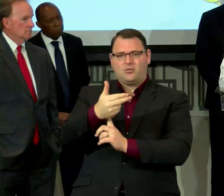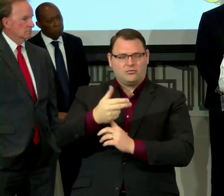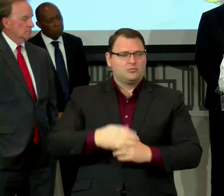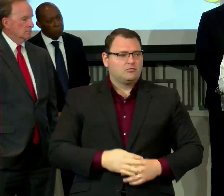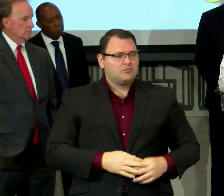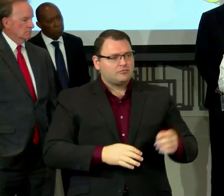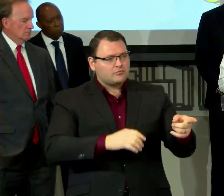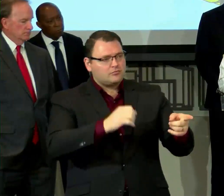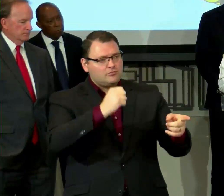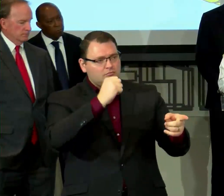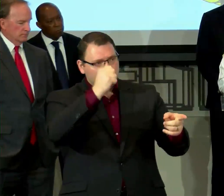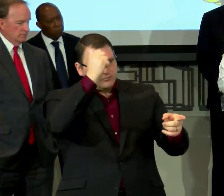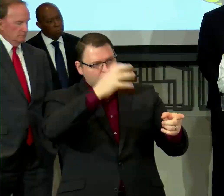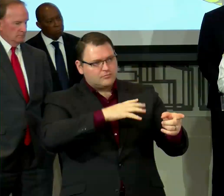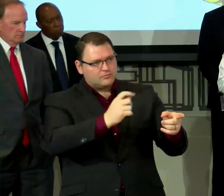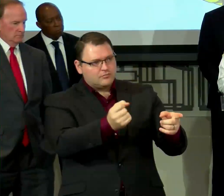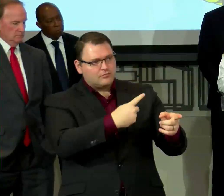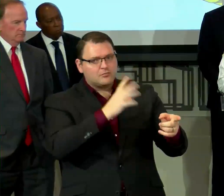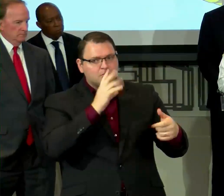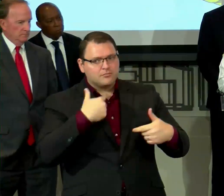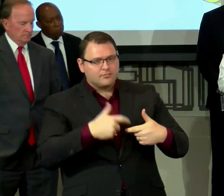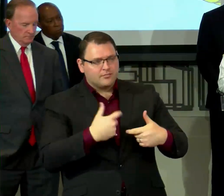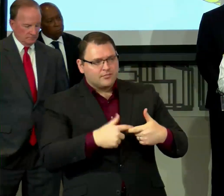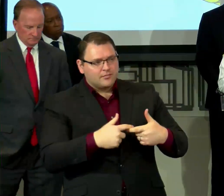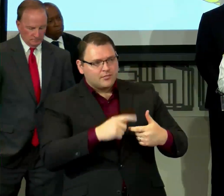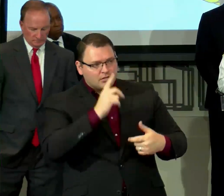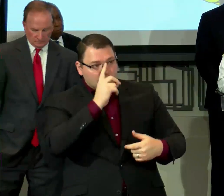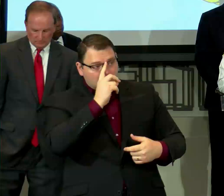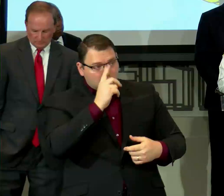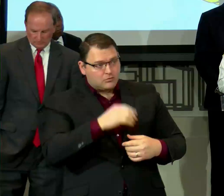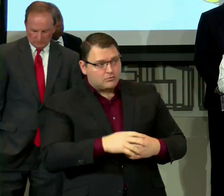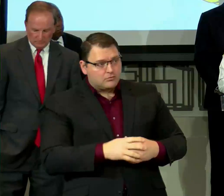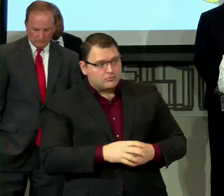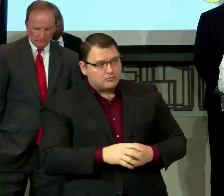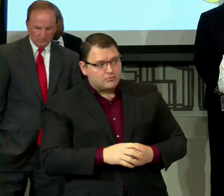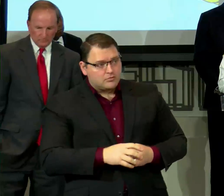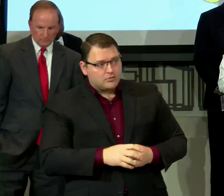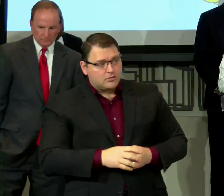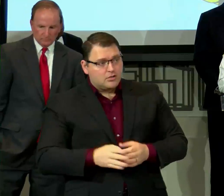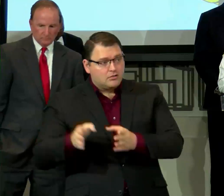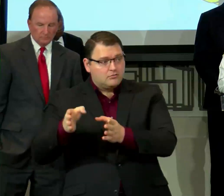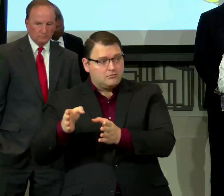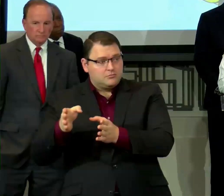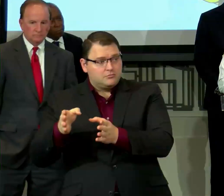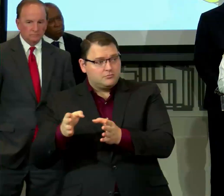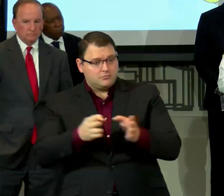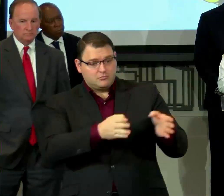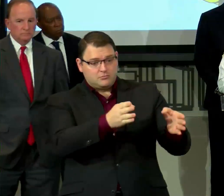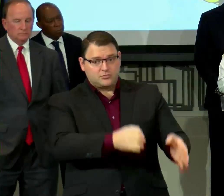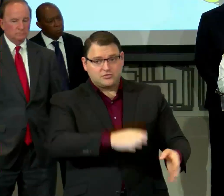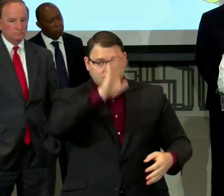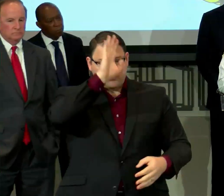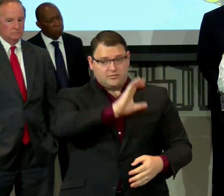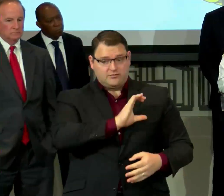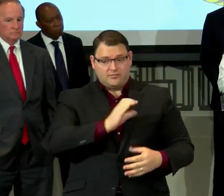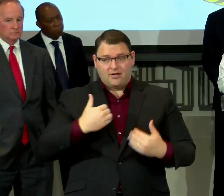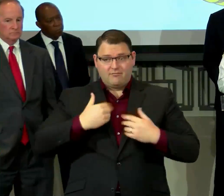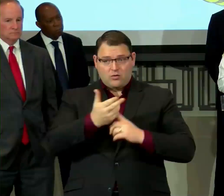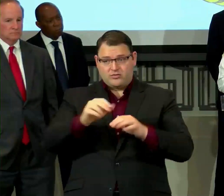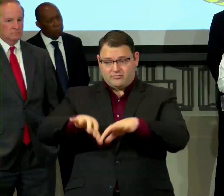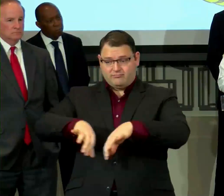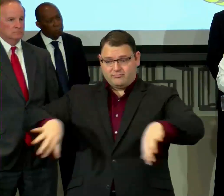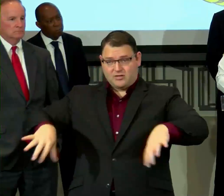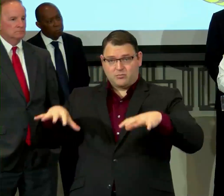que no se divida a personas sin hogar y a bomberos y policías? O sea, que si tenga un hotel separado, ¿es lo que pide